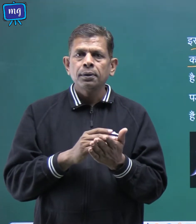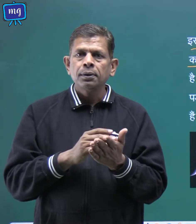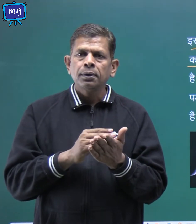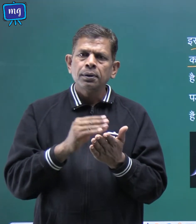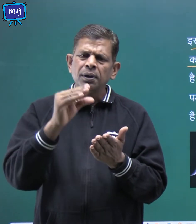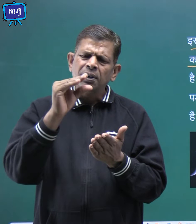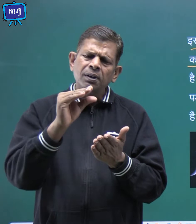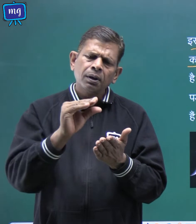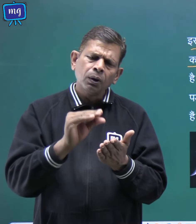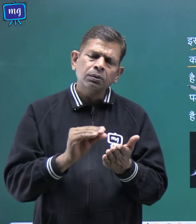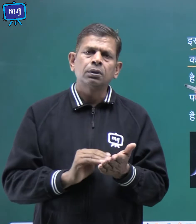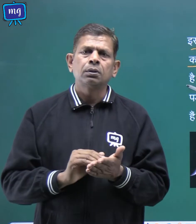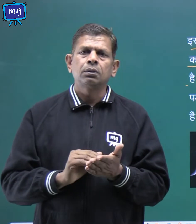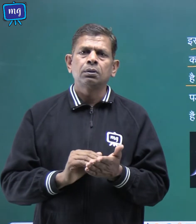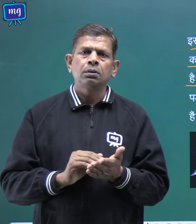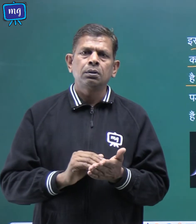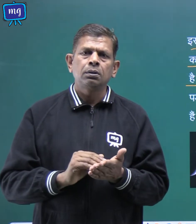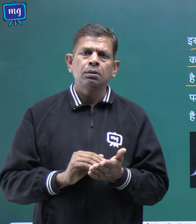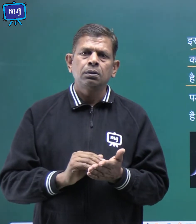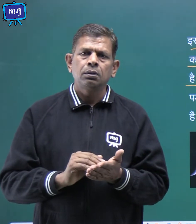घटता चला जाता है।